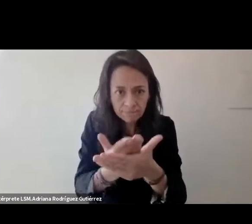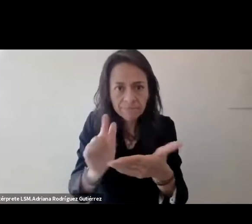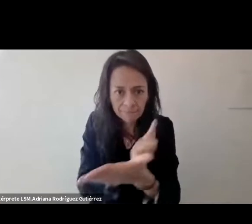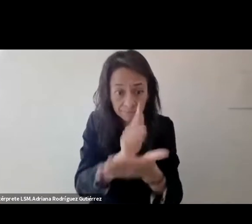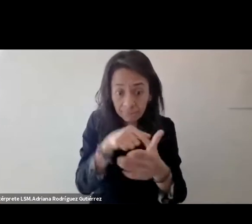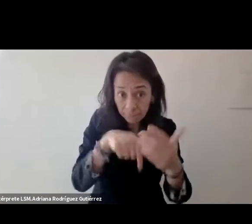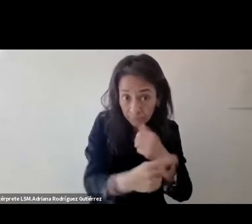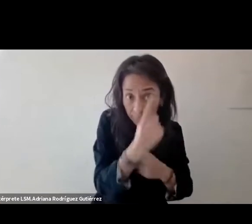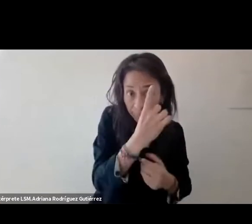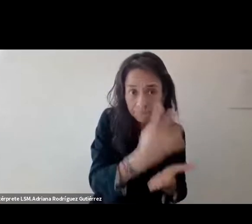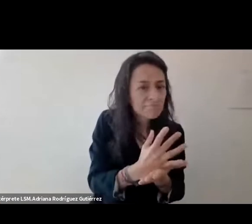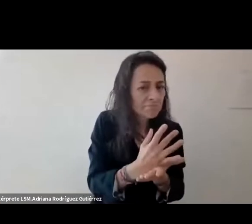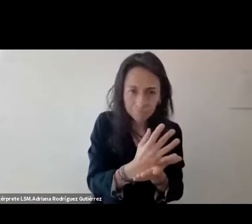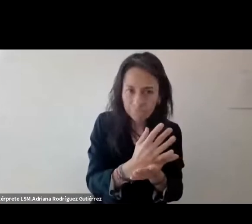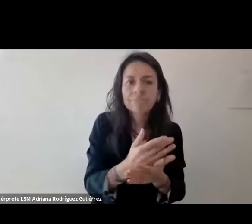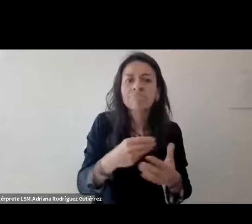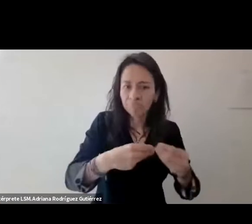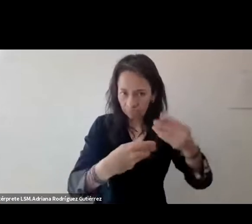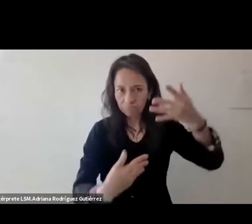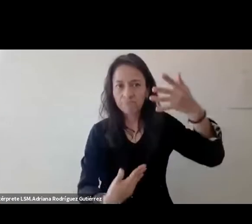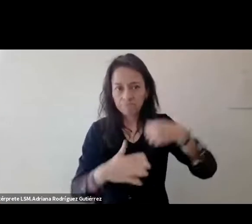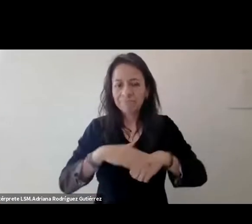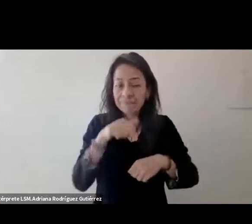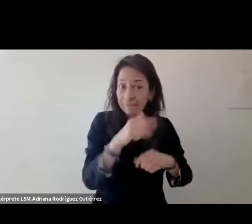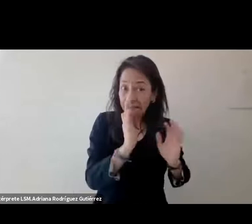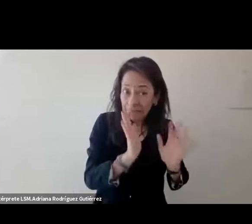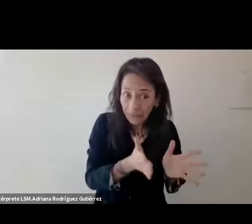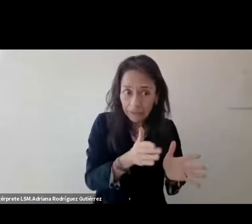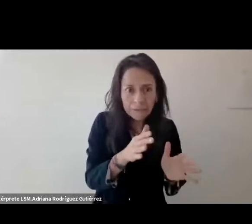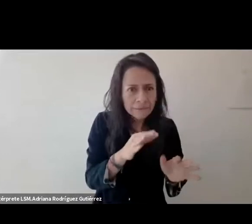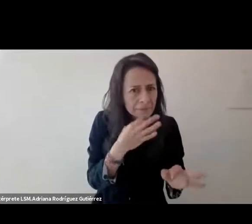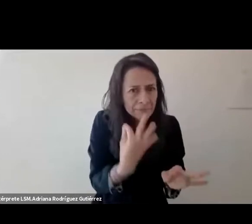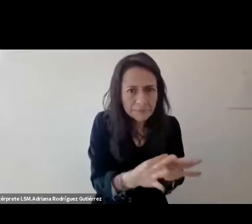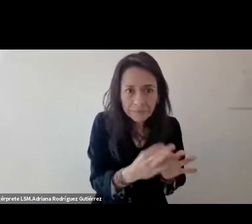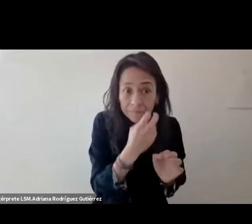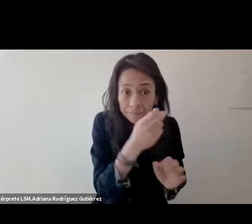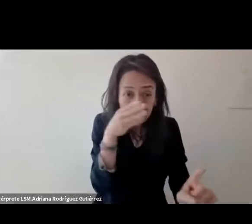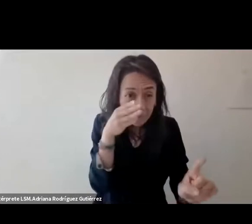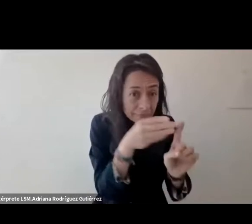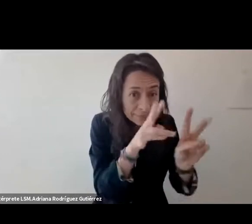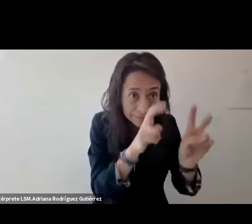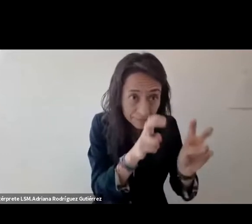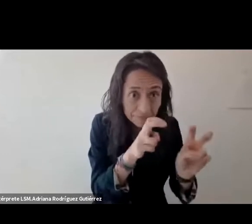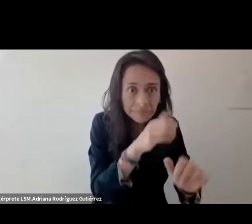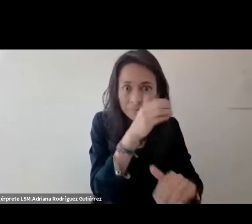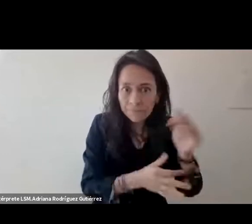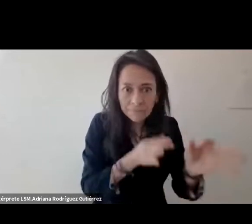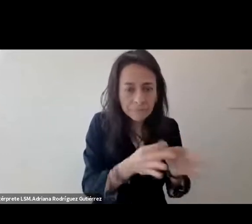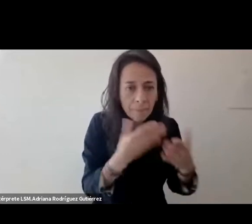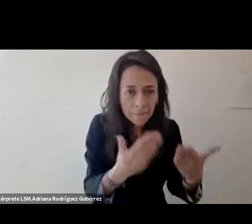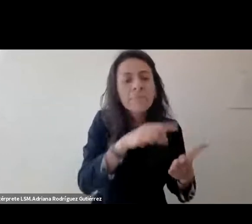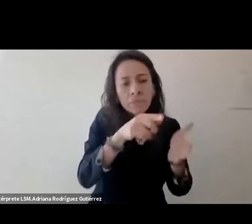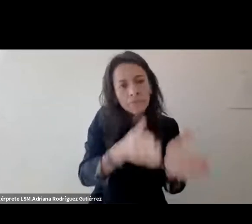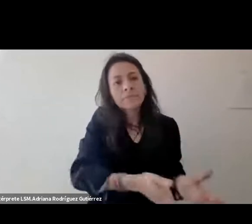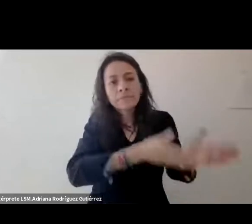una siguiente reunión después de que pase este tema para presentarles todas las iniciativas